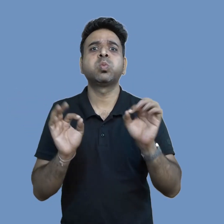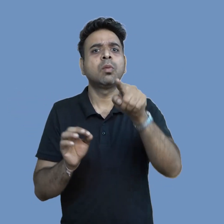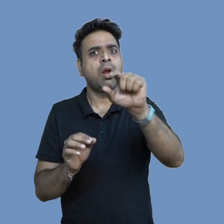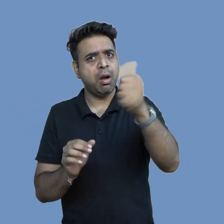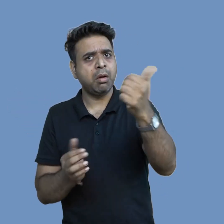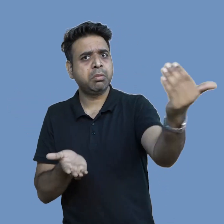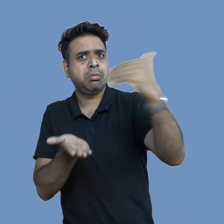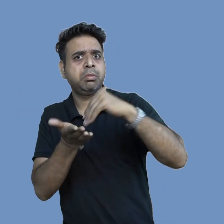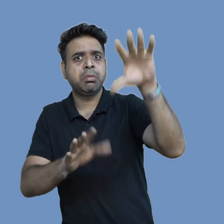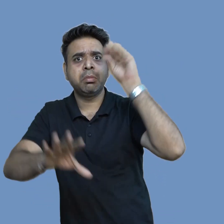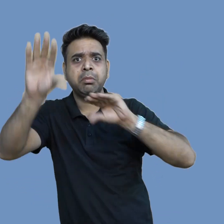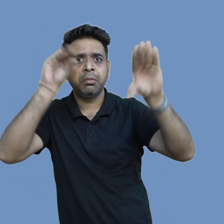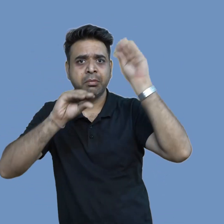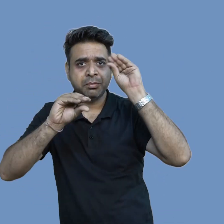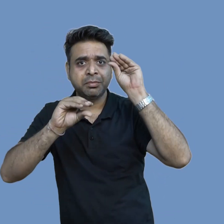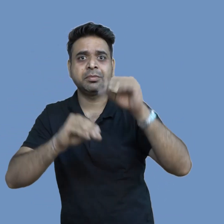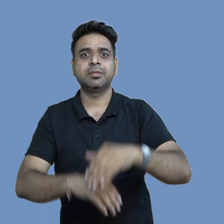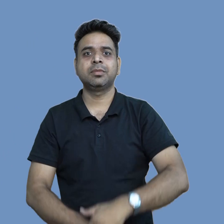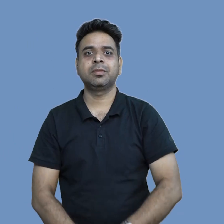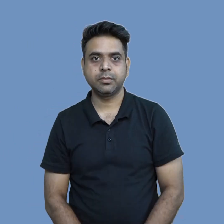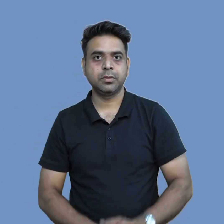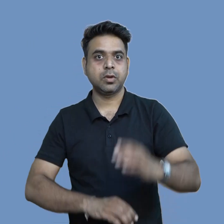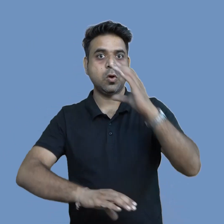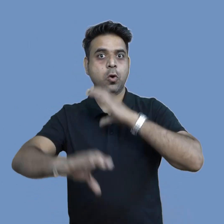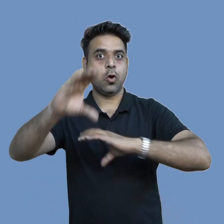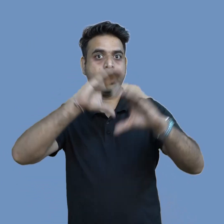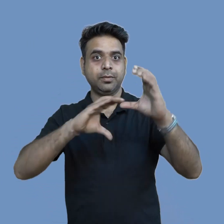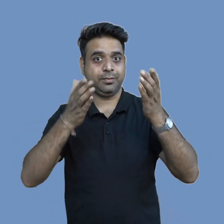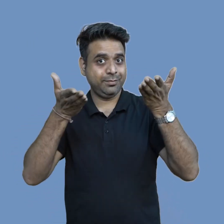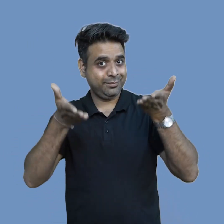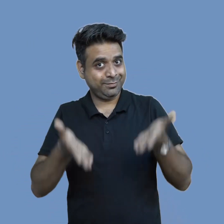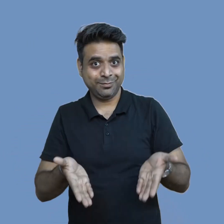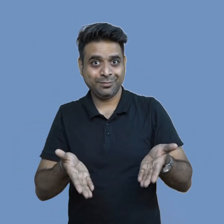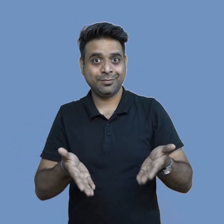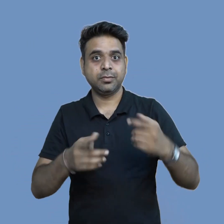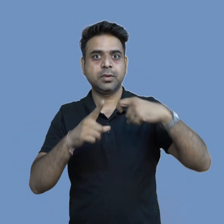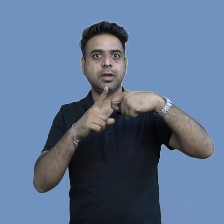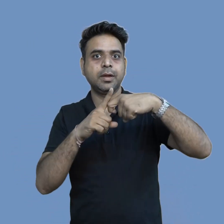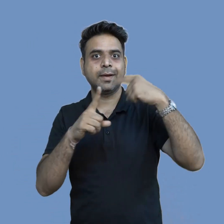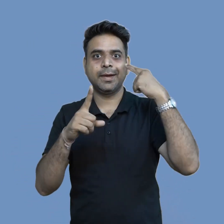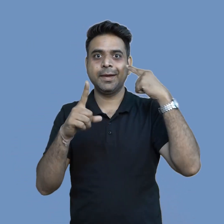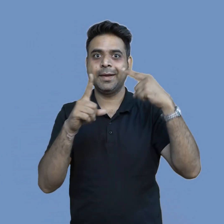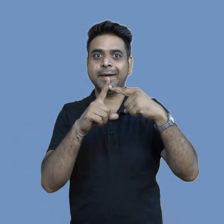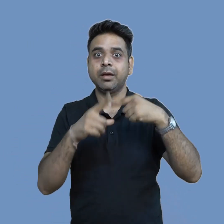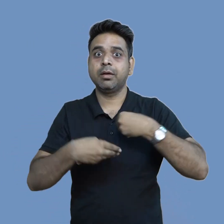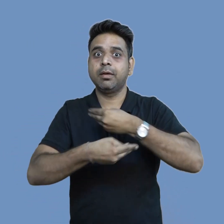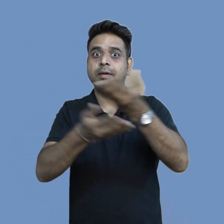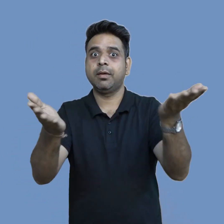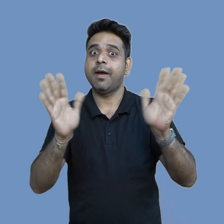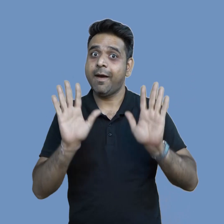तो वो भी आके सीख सकते हैं और बहुत जानकारी को ग्रहित कर सकते हैं। इस सम्मेलन को सीखने के बाद आपको